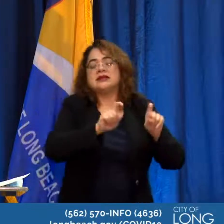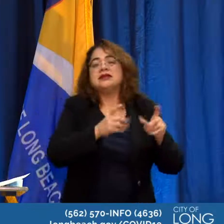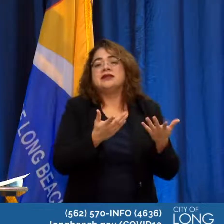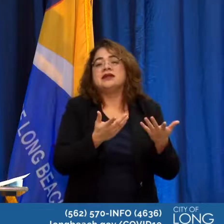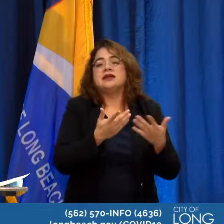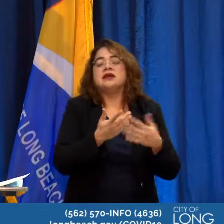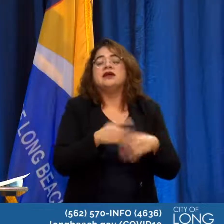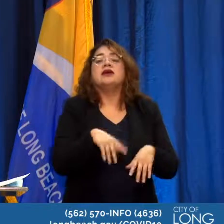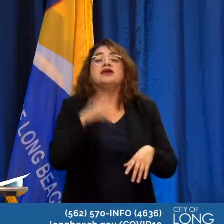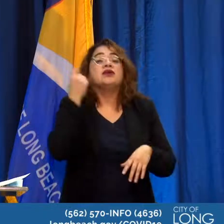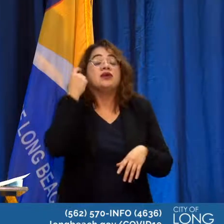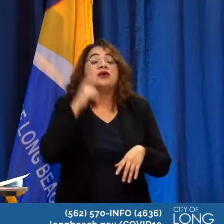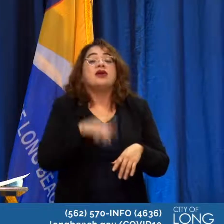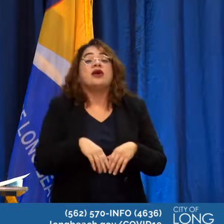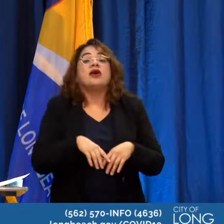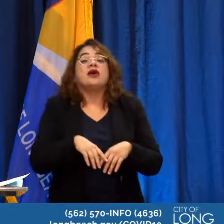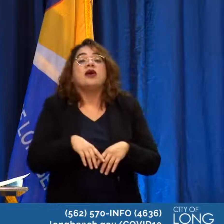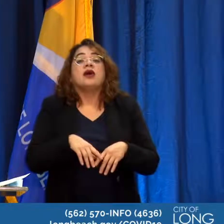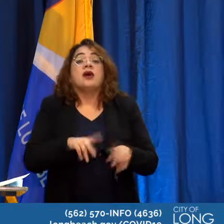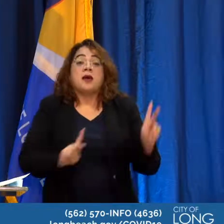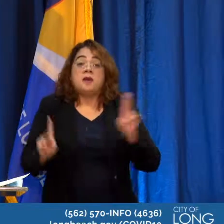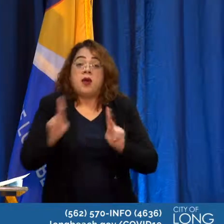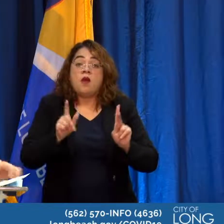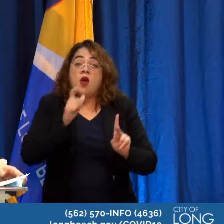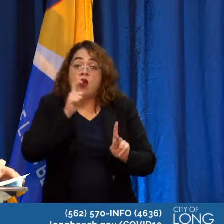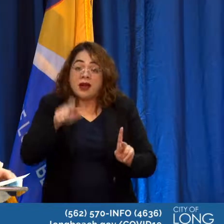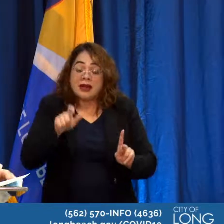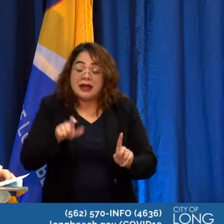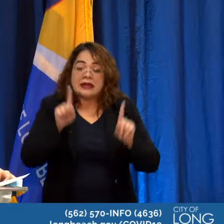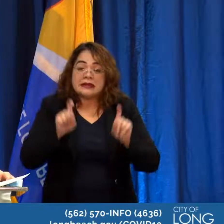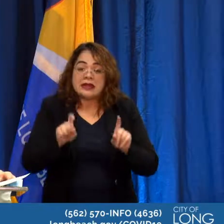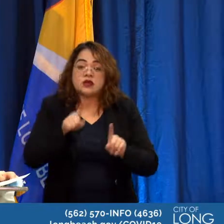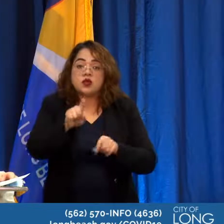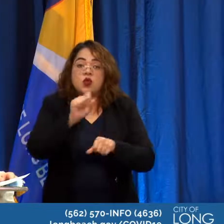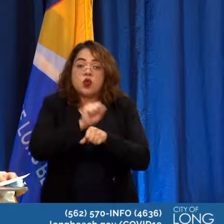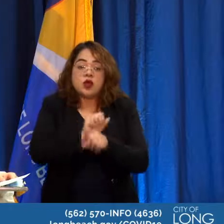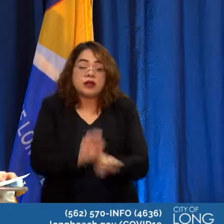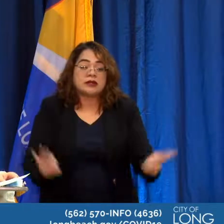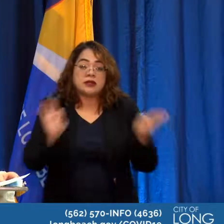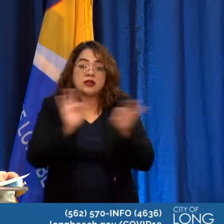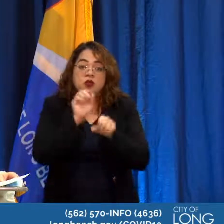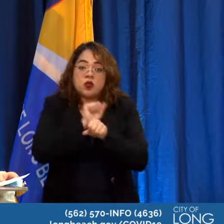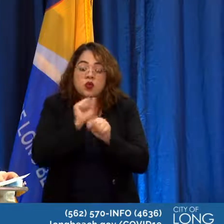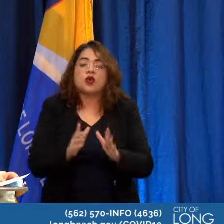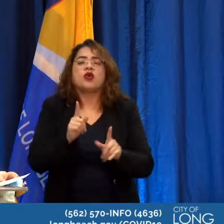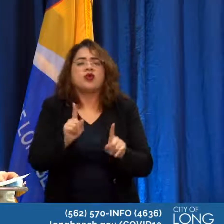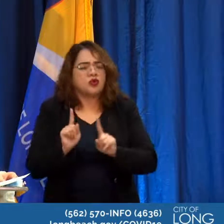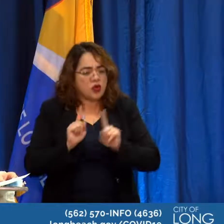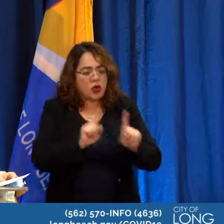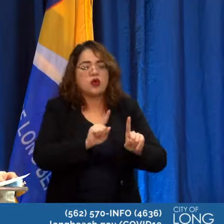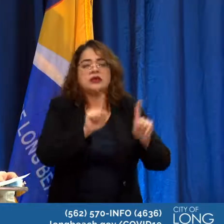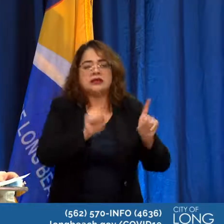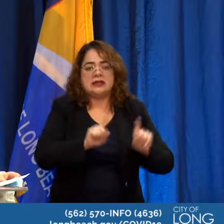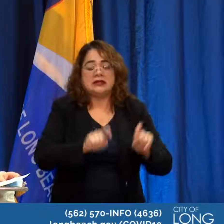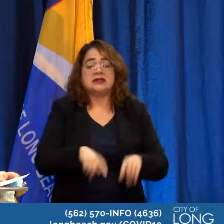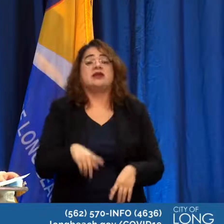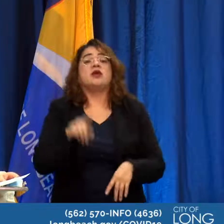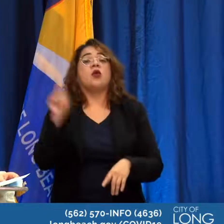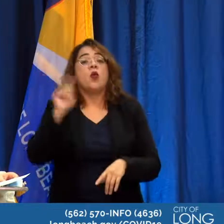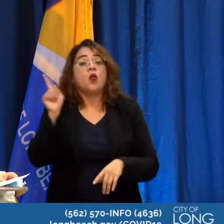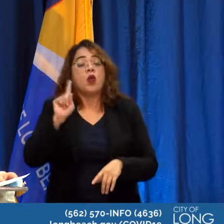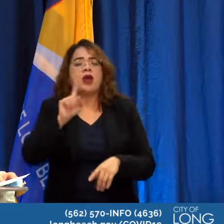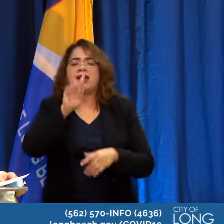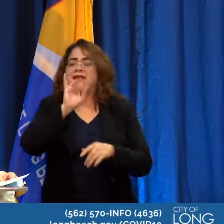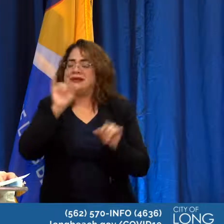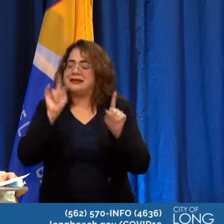lo necesiten. Para encontrar más información sobre las pruebas en la página de web de COVID-19 aquí de la ciudad,